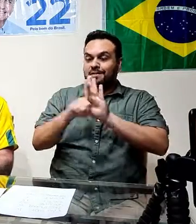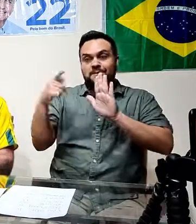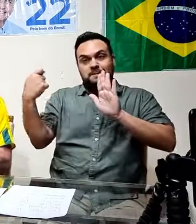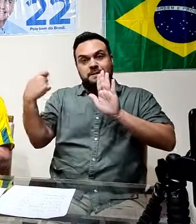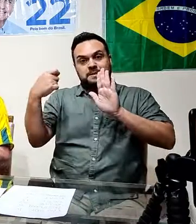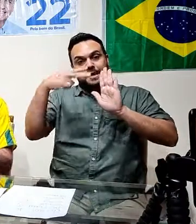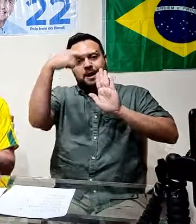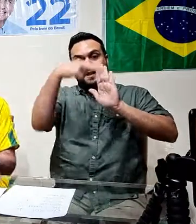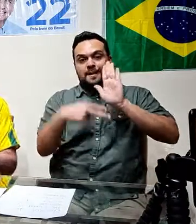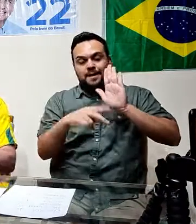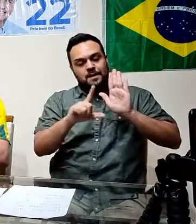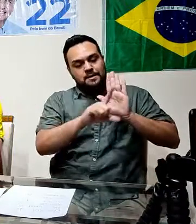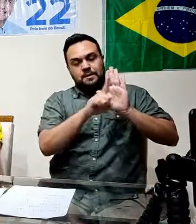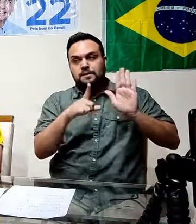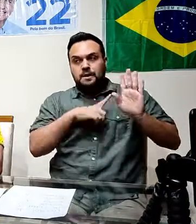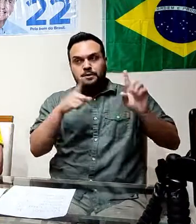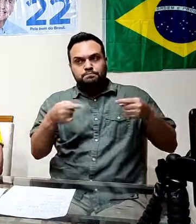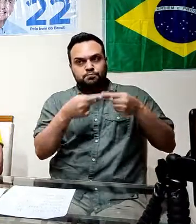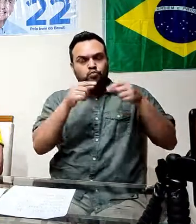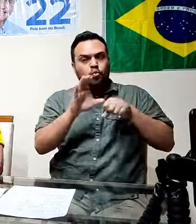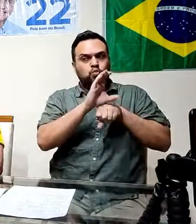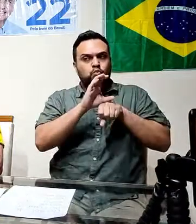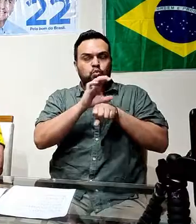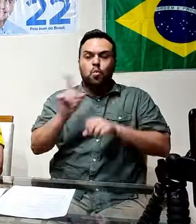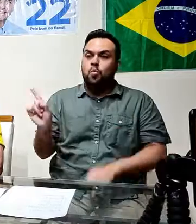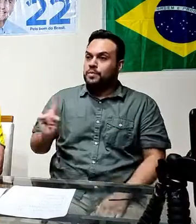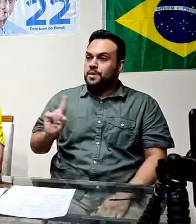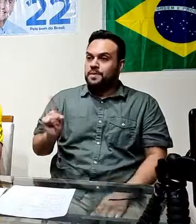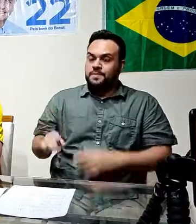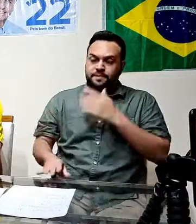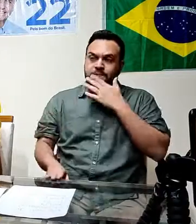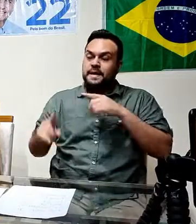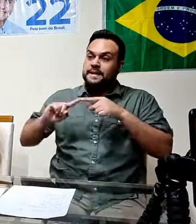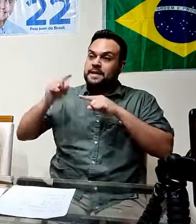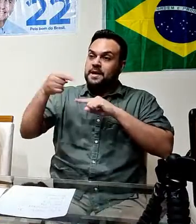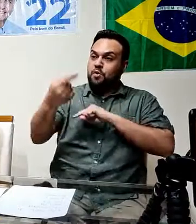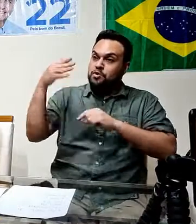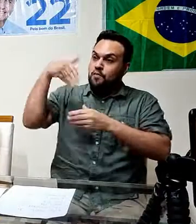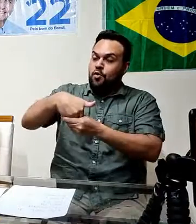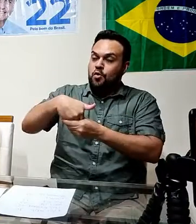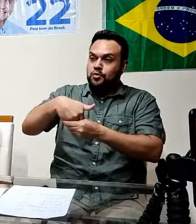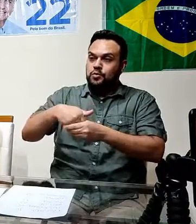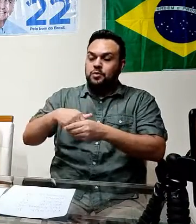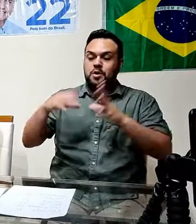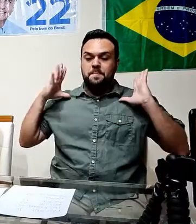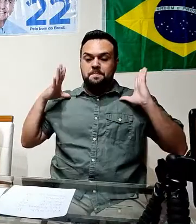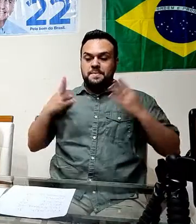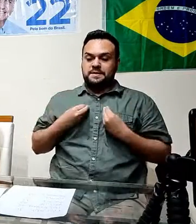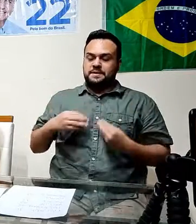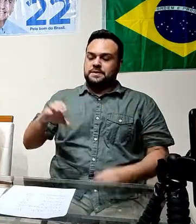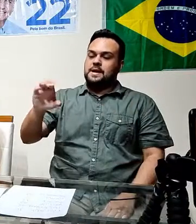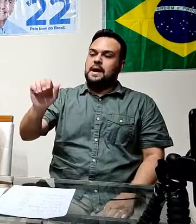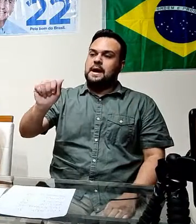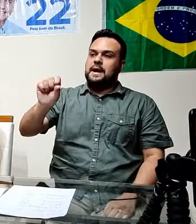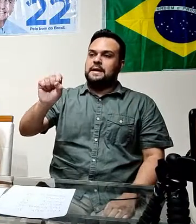ou se criou, se ela é constitucional ou não. Tá? E depois teve o voto do ministro Cássio Nunes, está